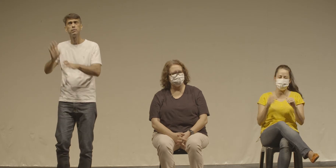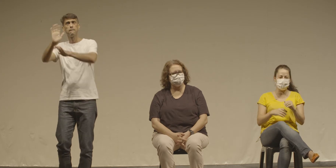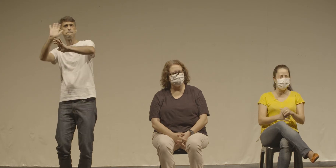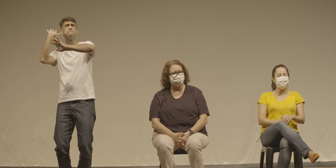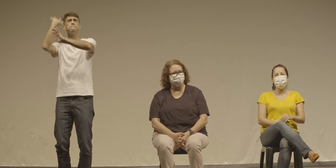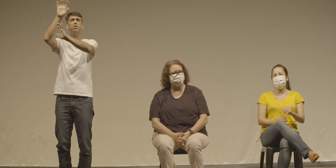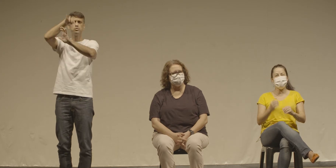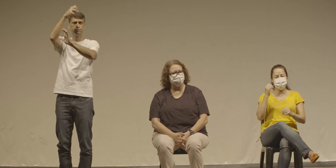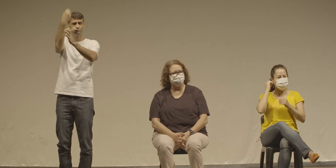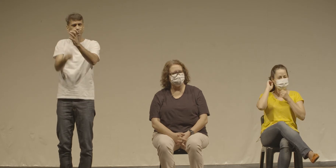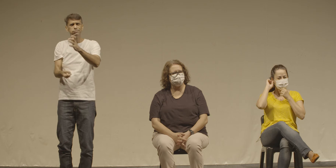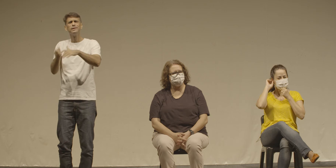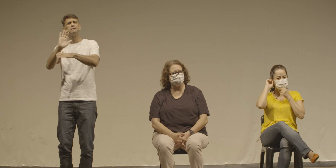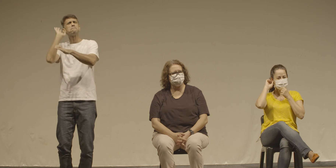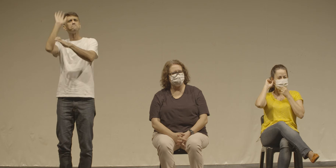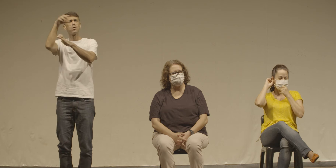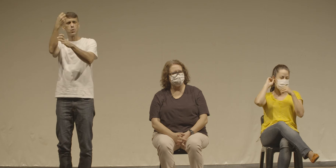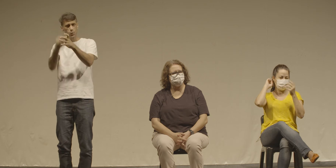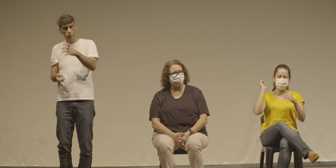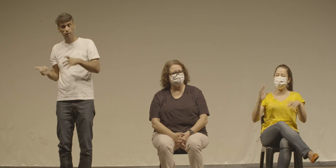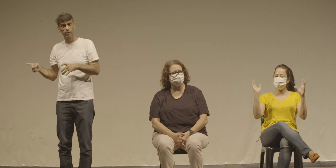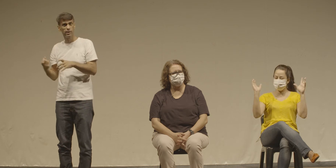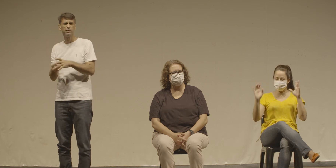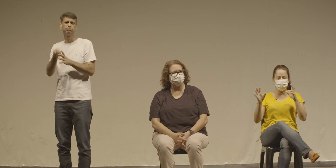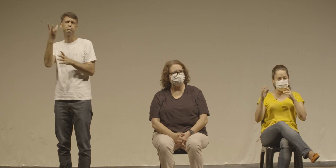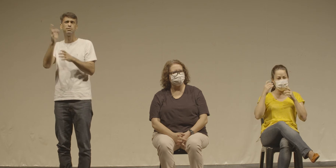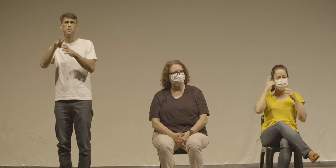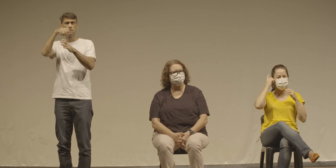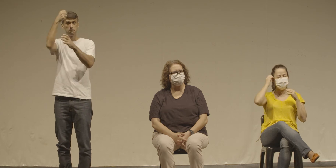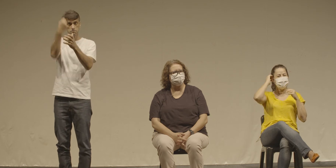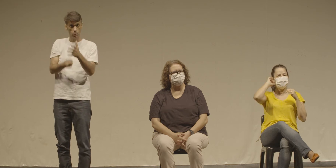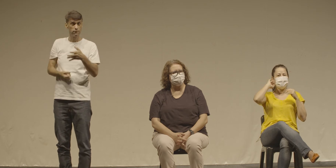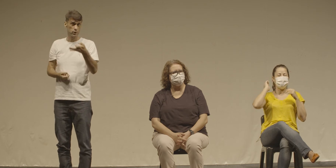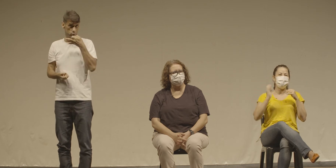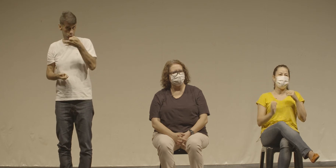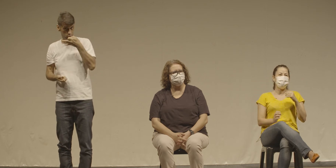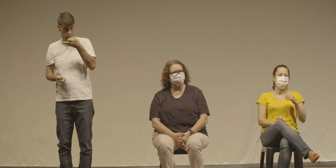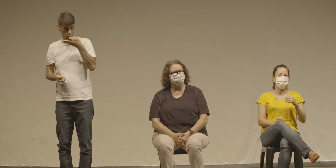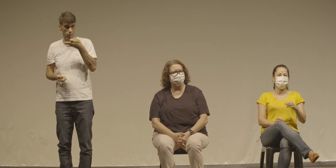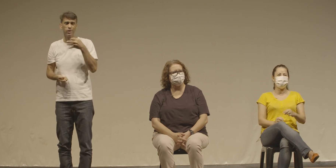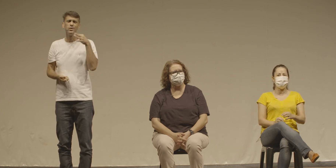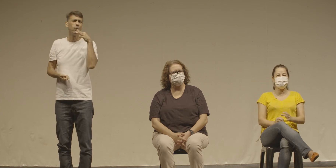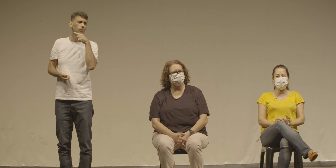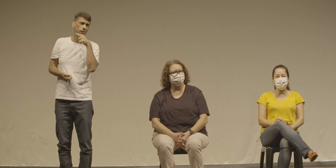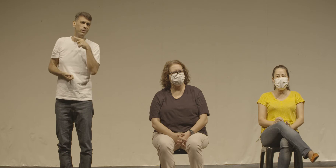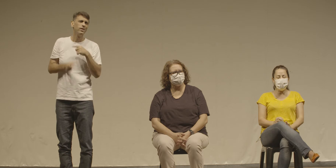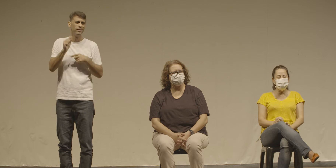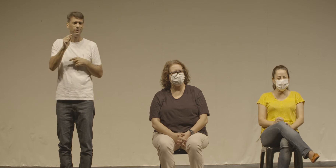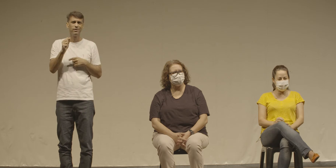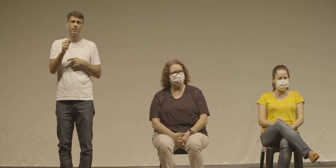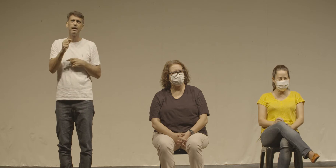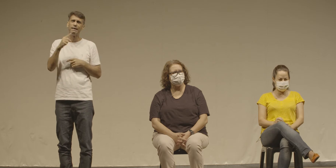gente poder filmar quantas cestas fossem necessárias, fez o som para a gente. Então, assim,